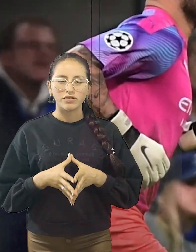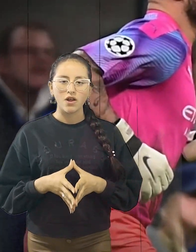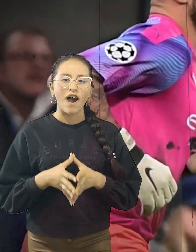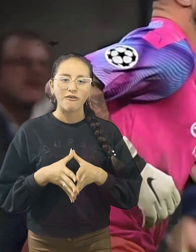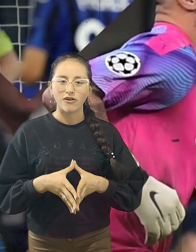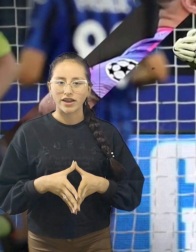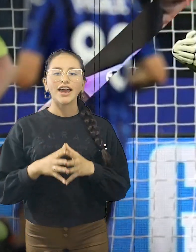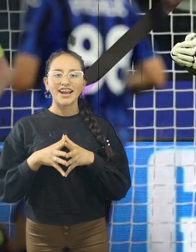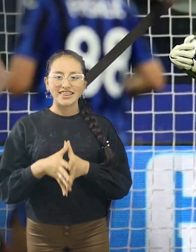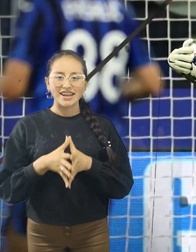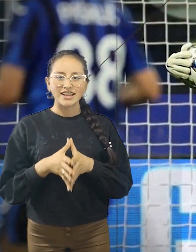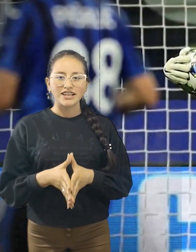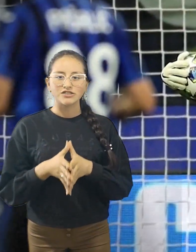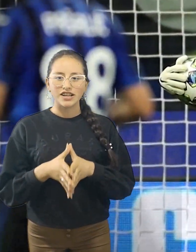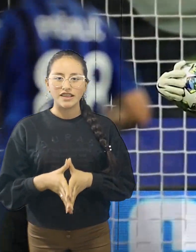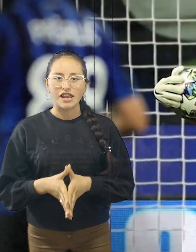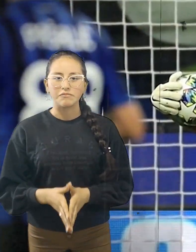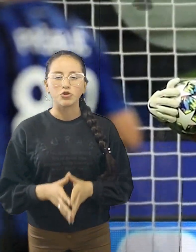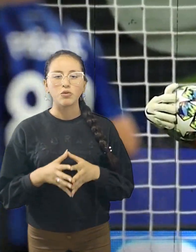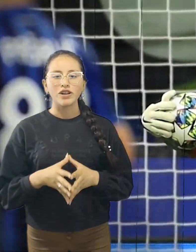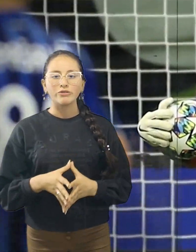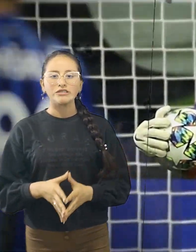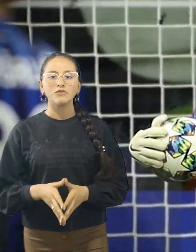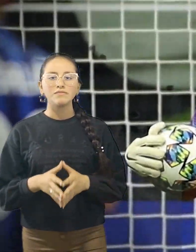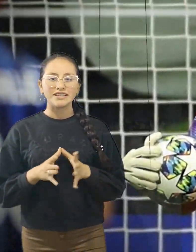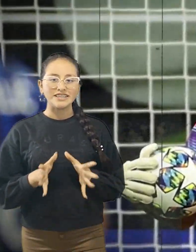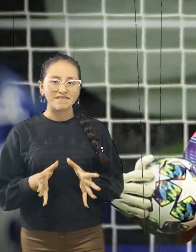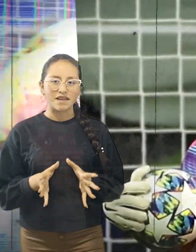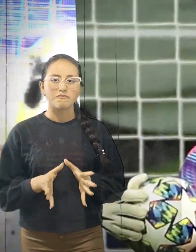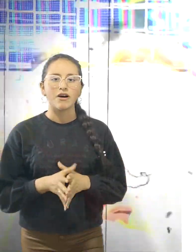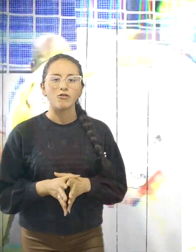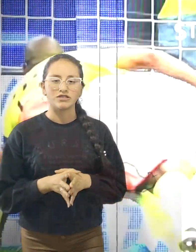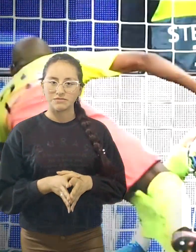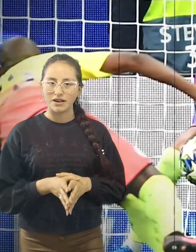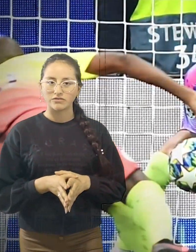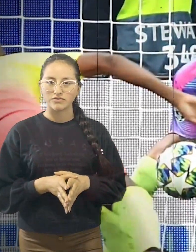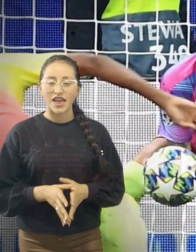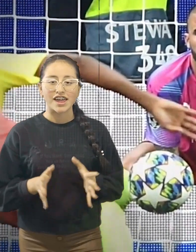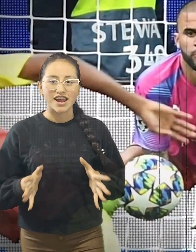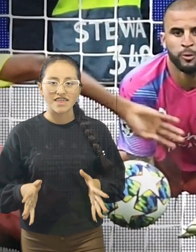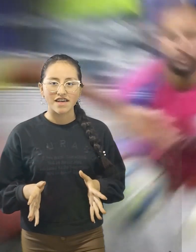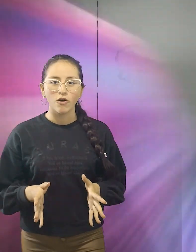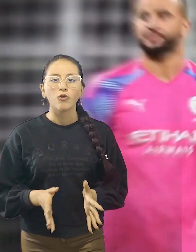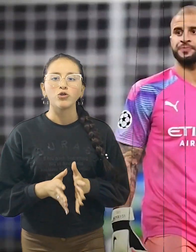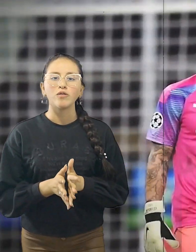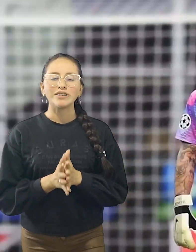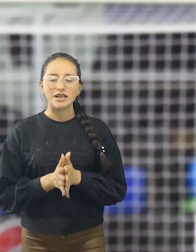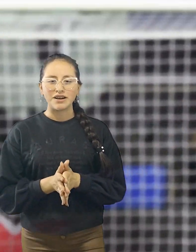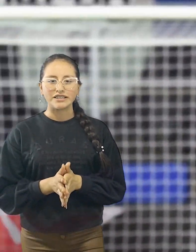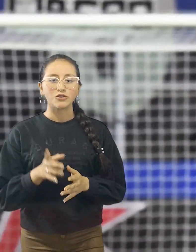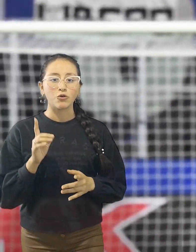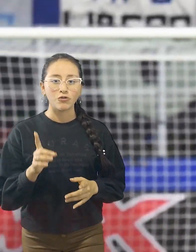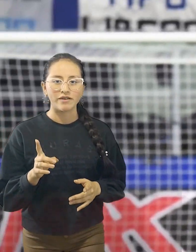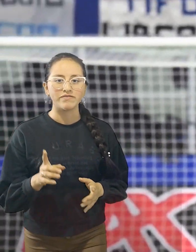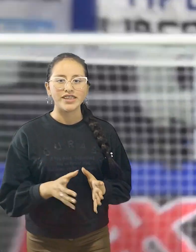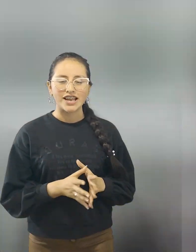como portero a Walker. El lateral derecho de Inglaterra tuvo una actuación decente bajo los tres palos. En realidad, tuvo más